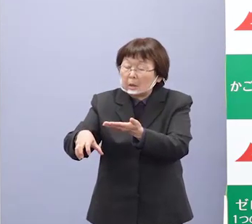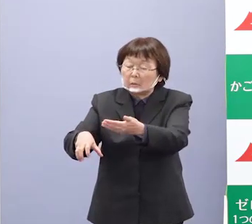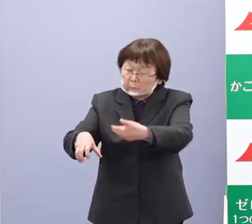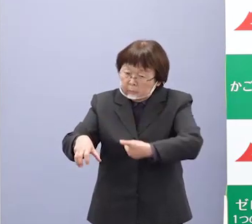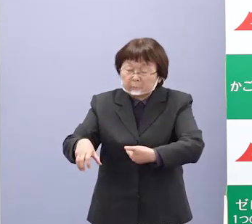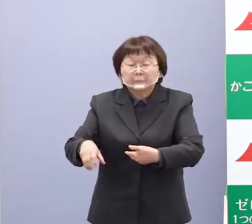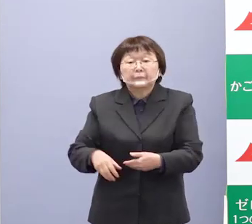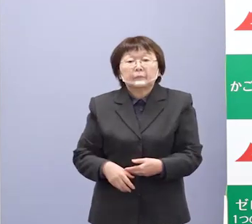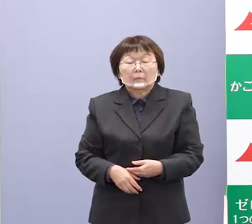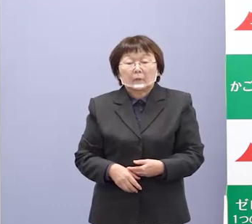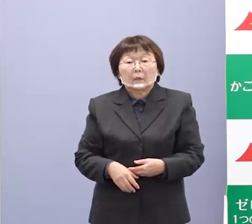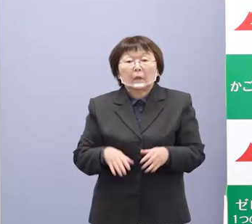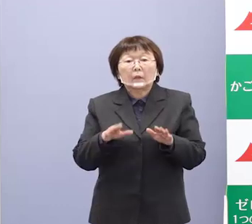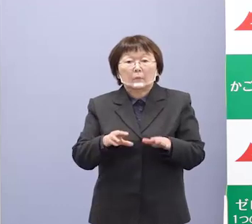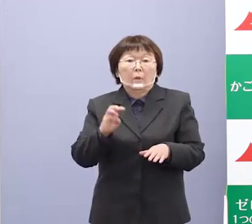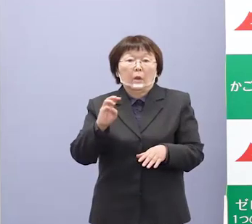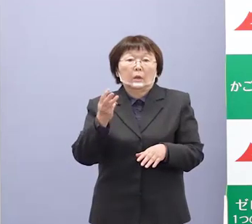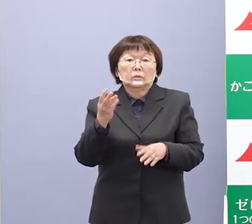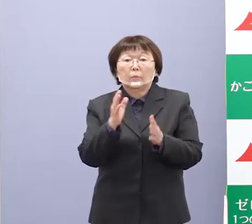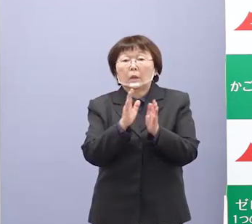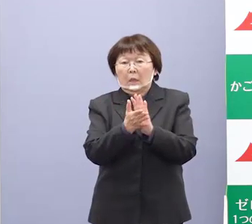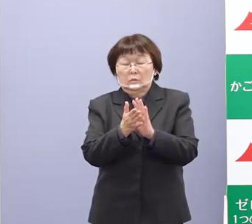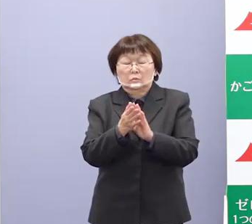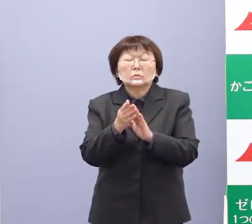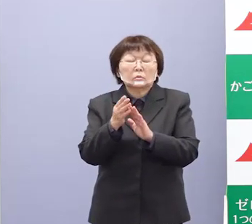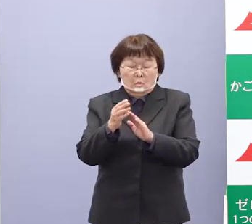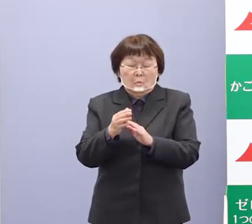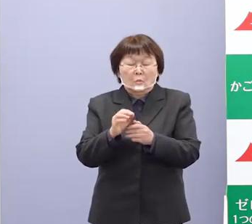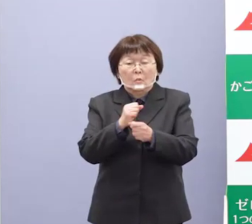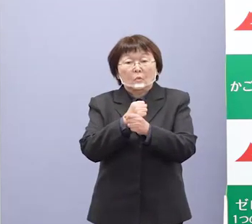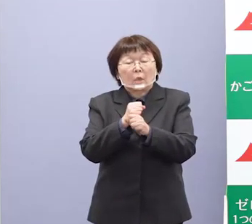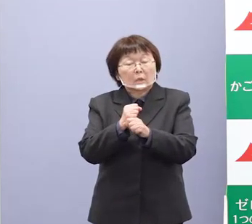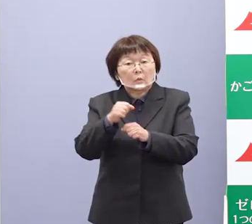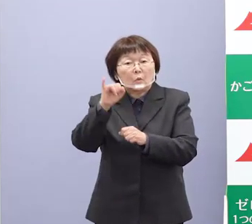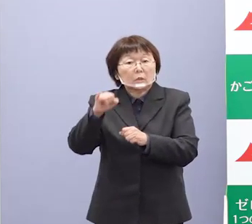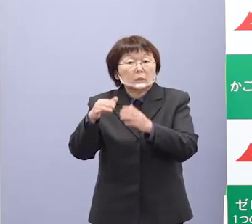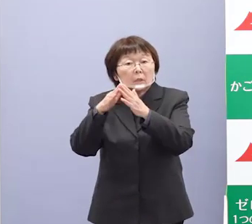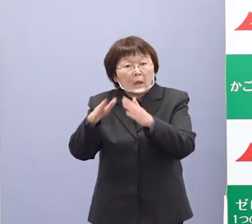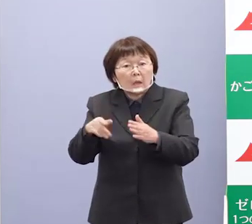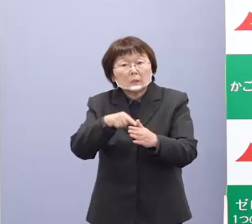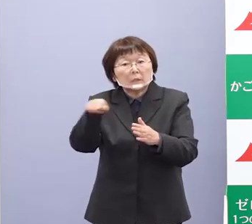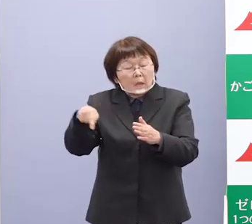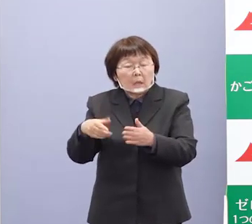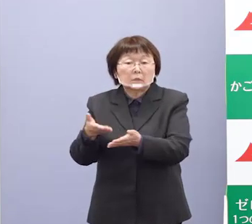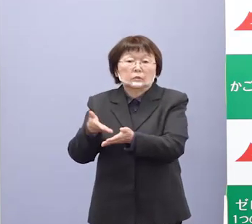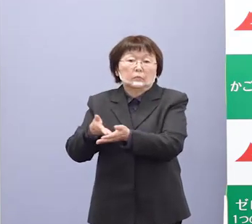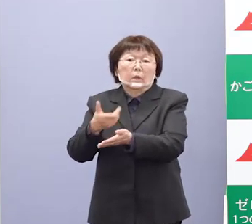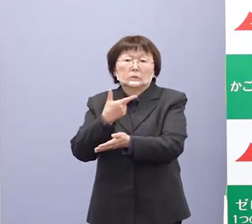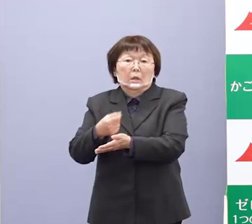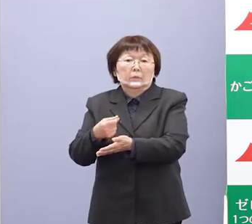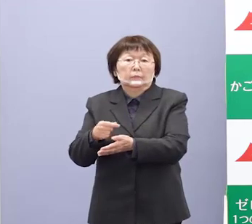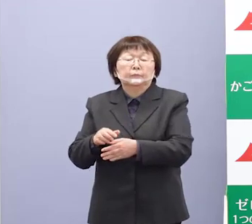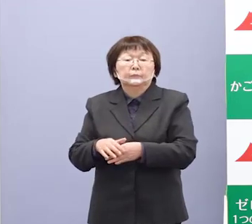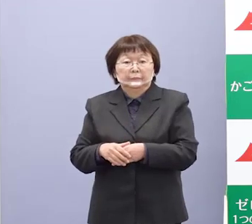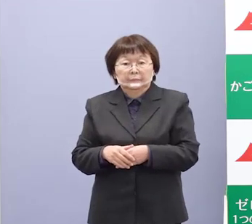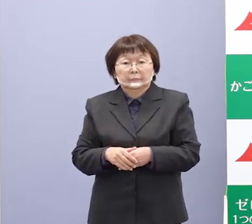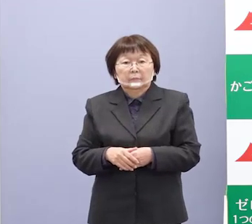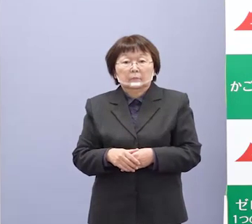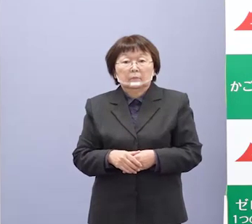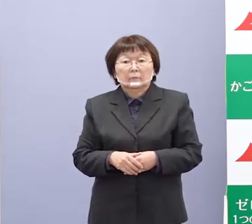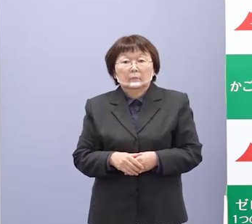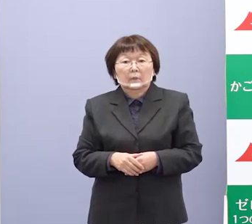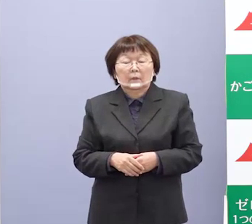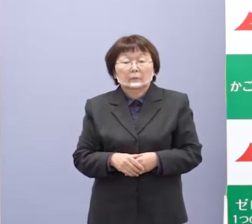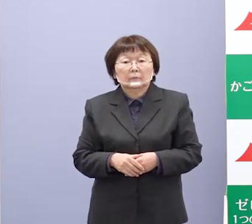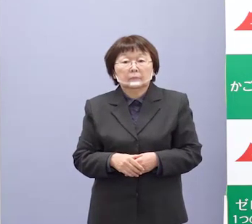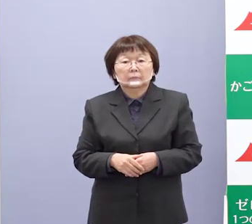現在はこの県の、検討委員会の方で、ご説明をしておりますので、まずはそちらでご説明をしていきたいというふうに考えております。 わか